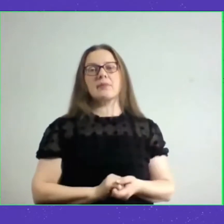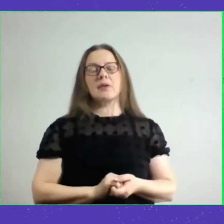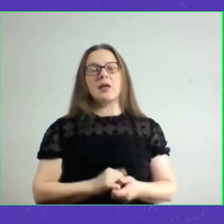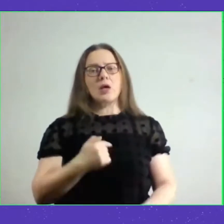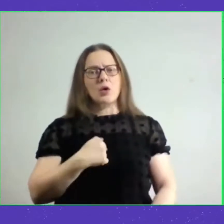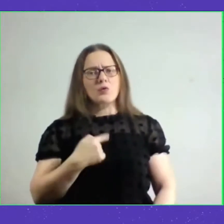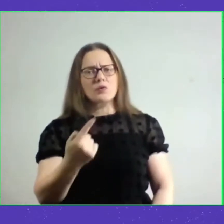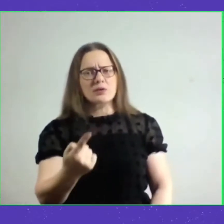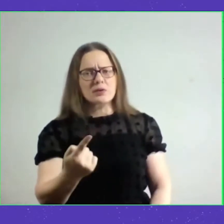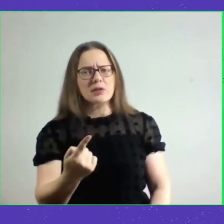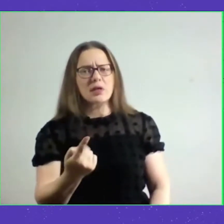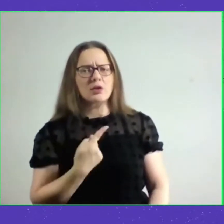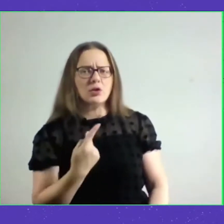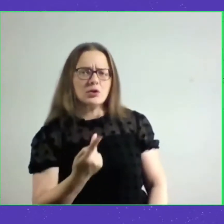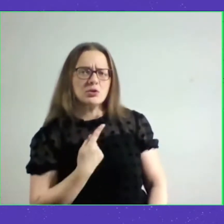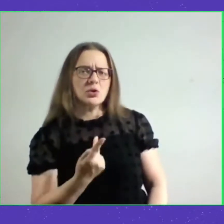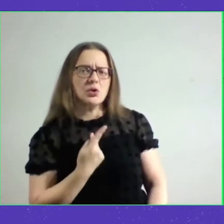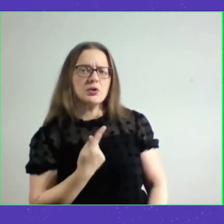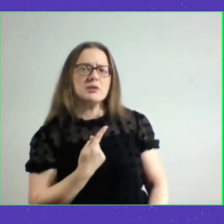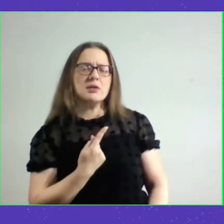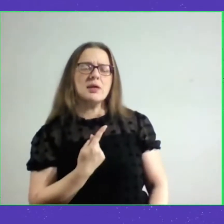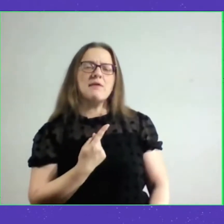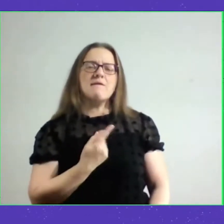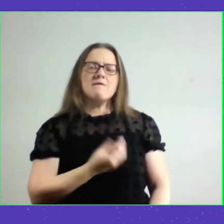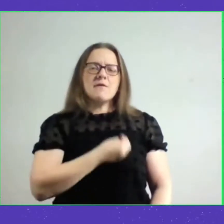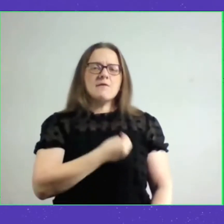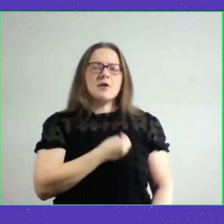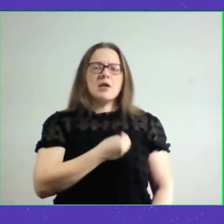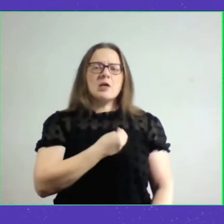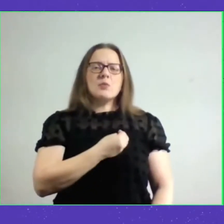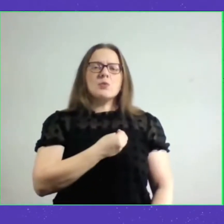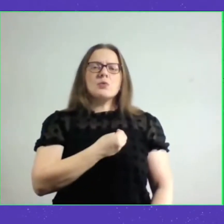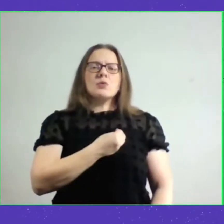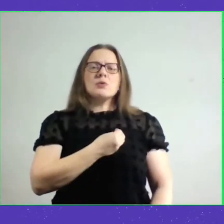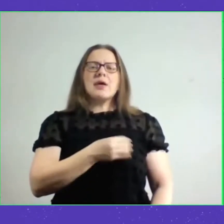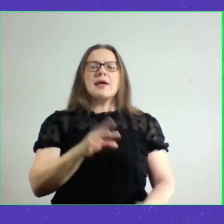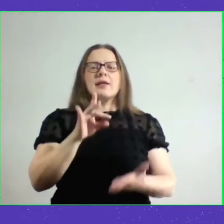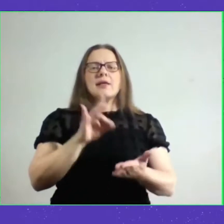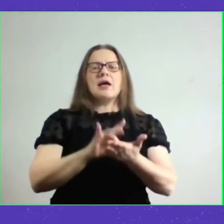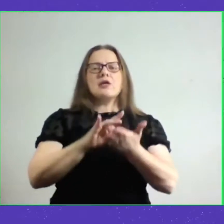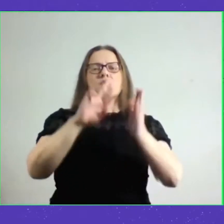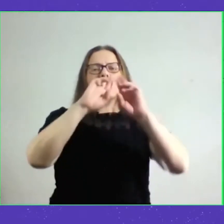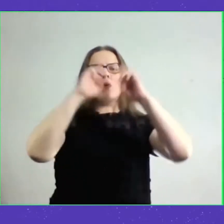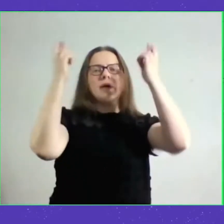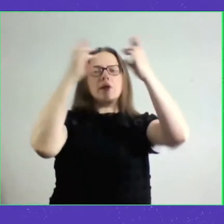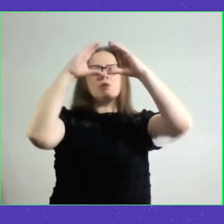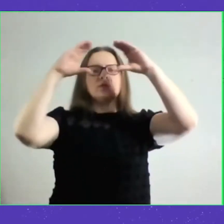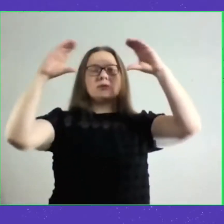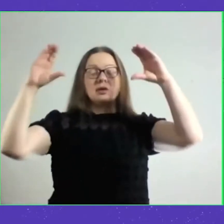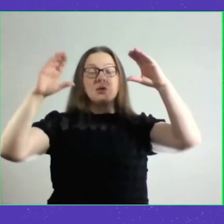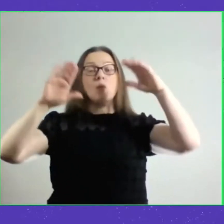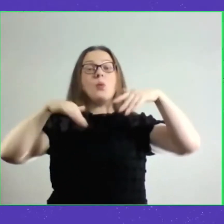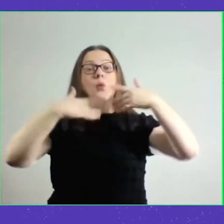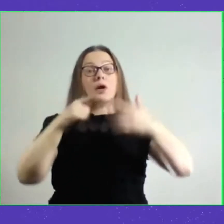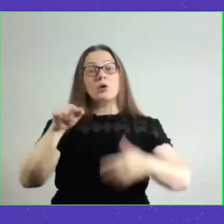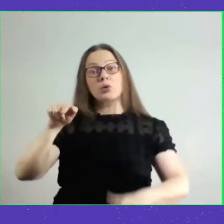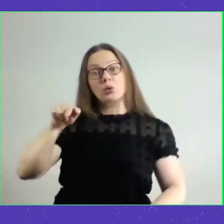vivermos nessa realidade, o que vai acontecer? Quando chegar a manifestação do reino dos